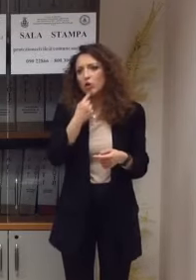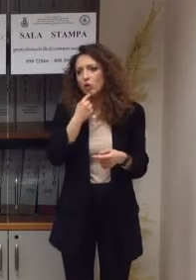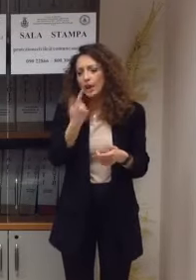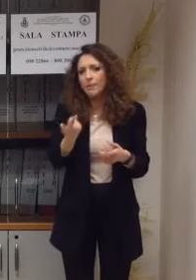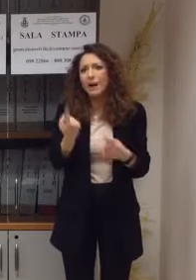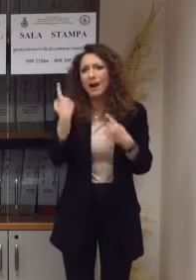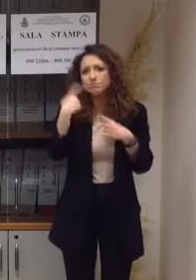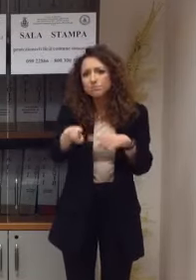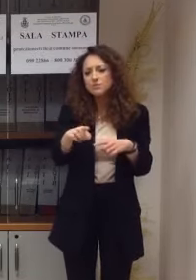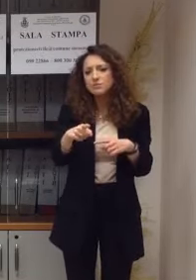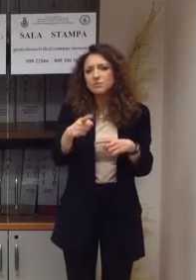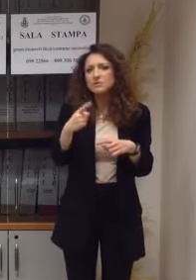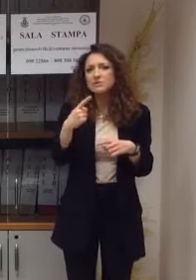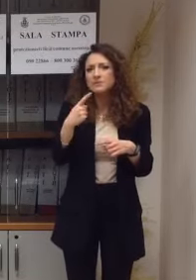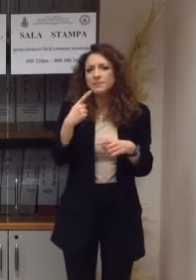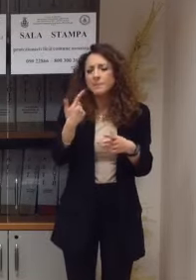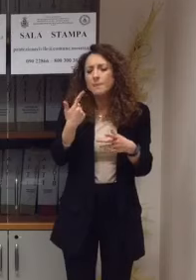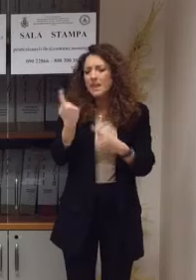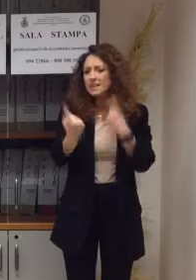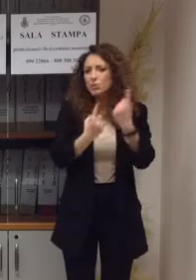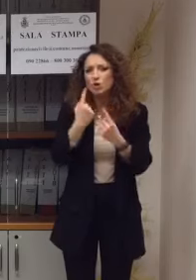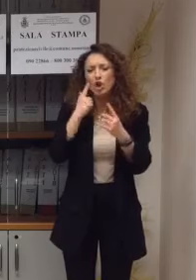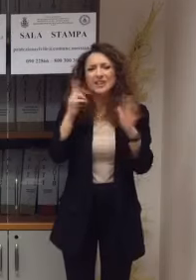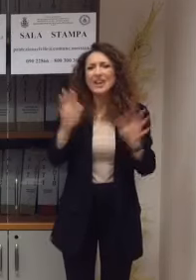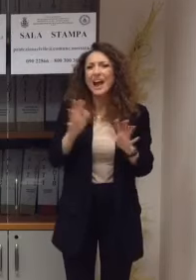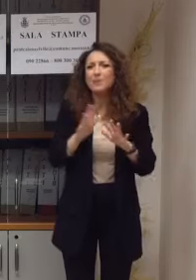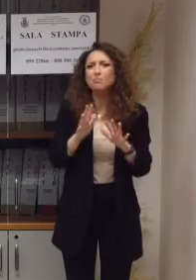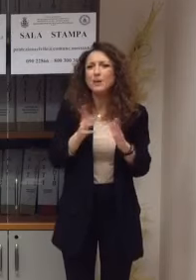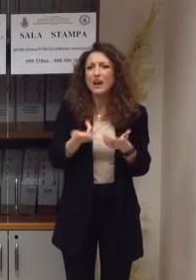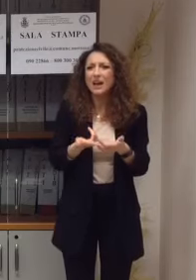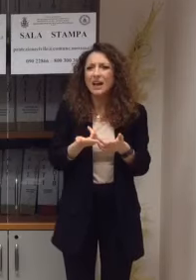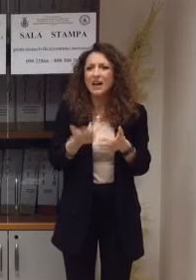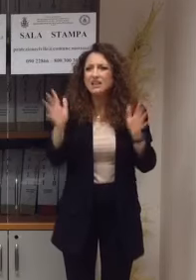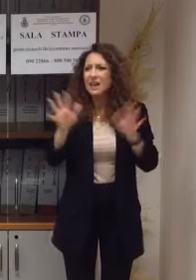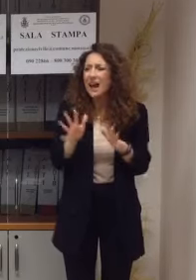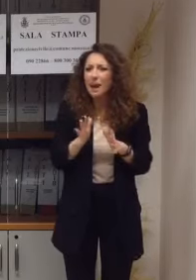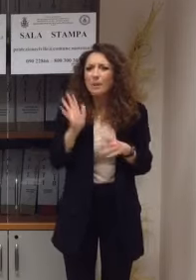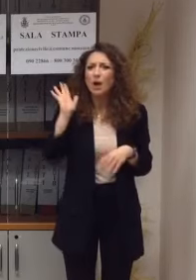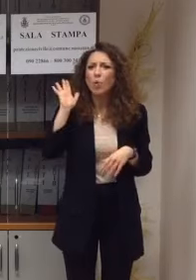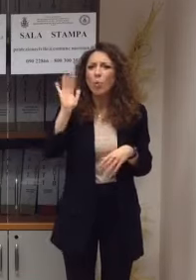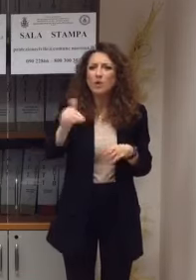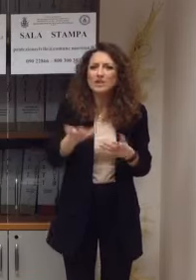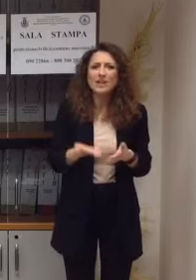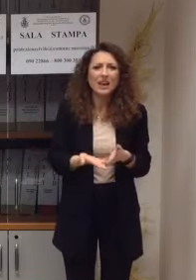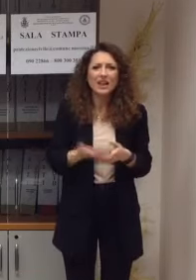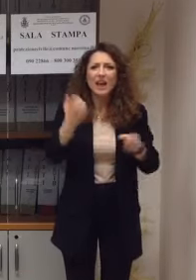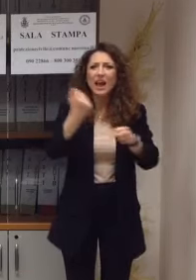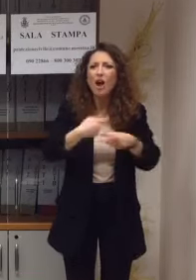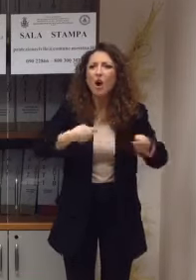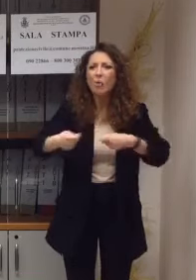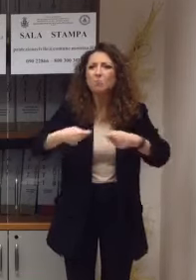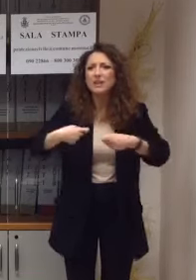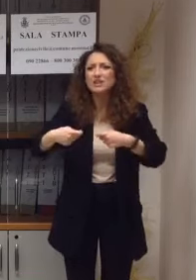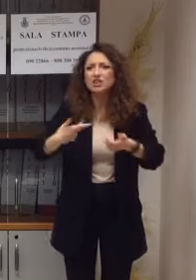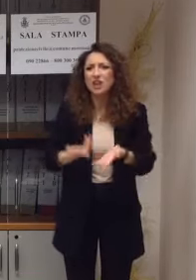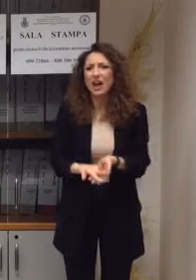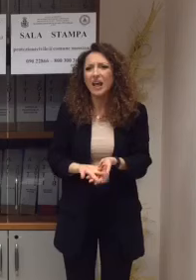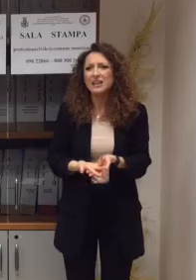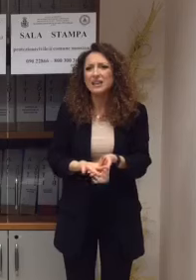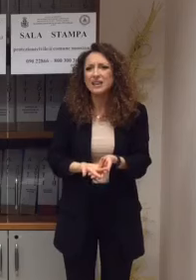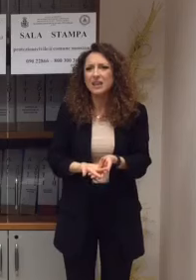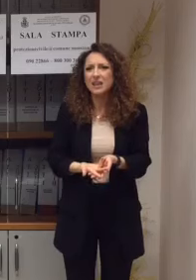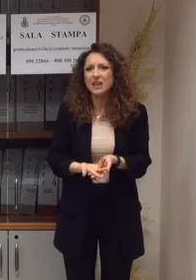questo rappresenta il vero dramma reale, quello della quotidianità che sfugge ai palazzi del potere.